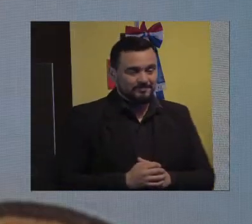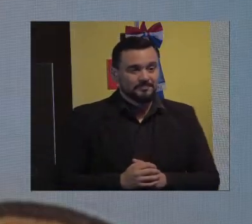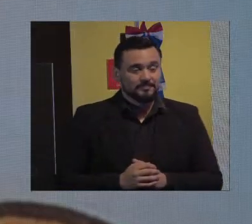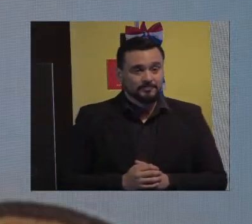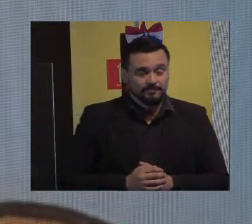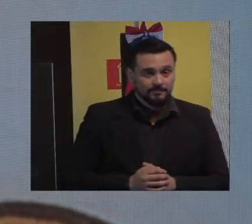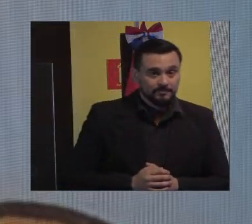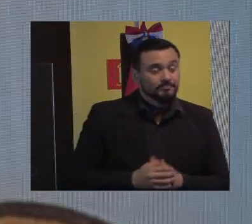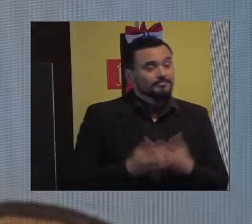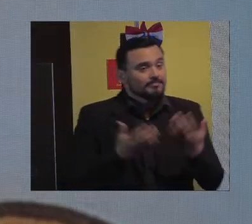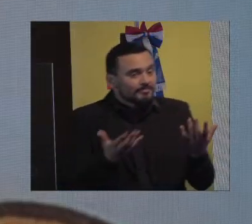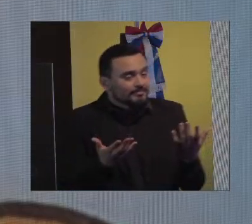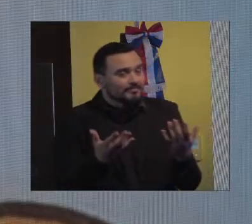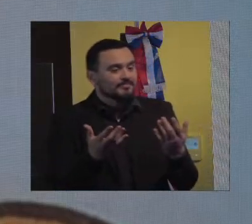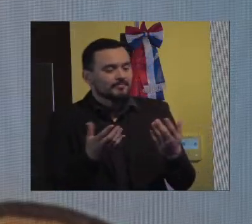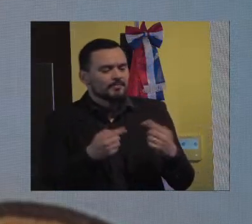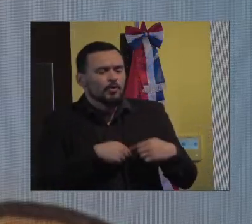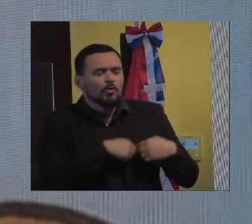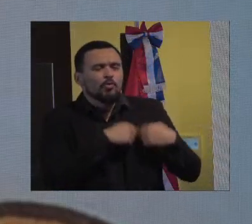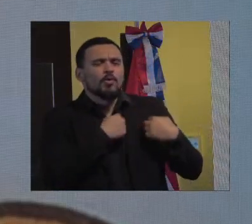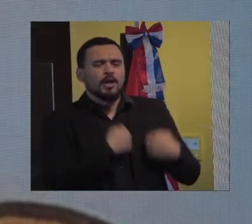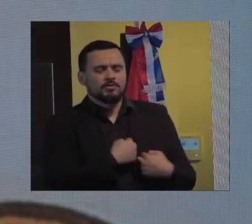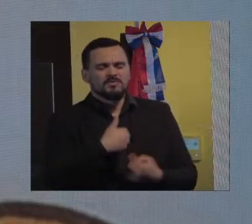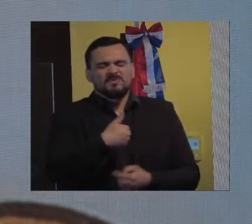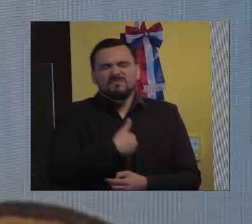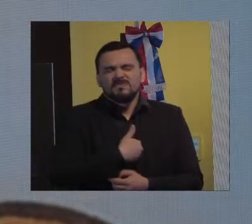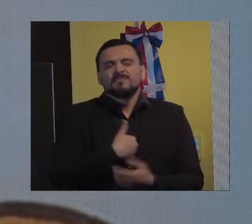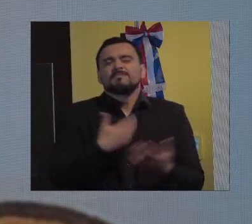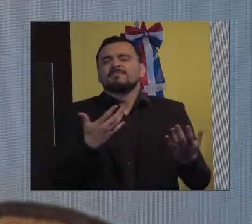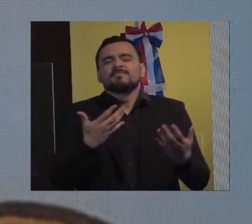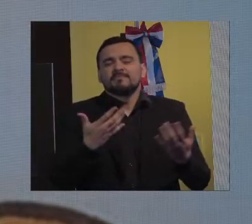Y esto que llega al corazón, tengo que decirlo,